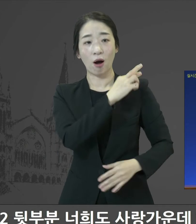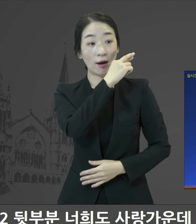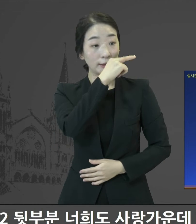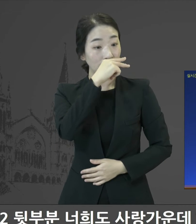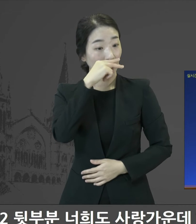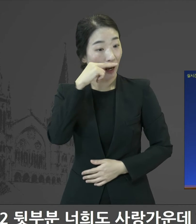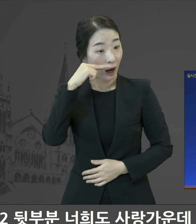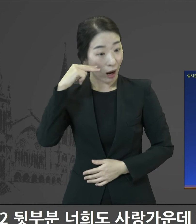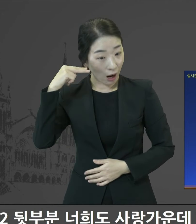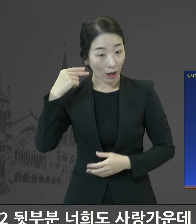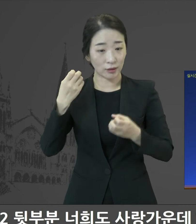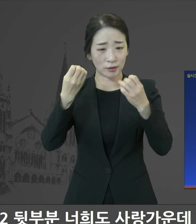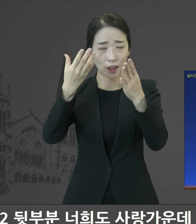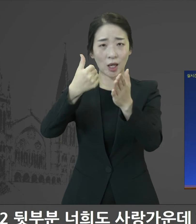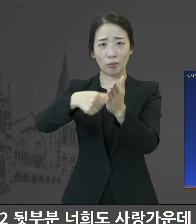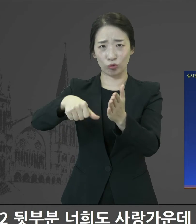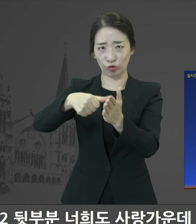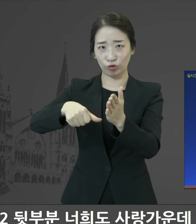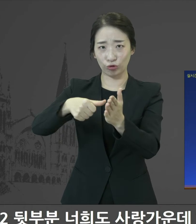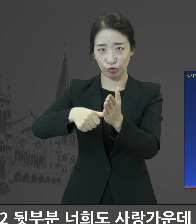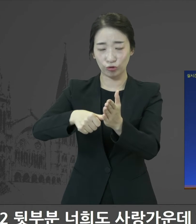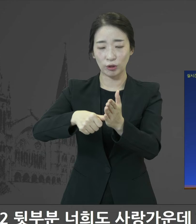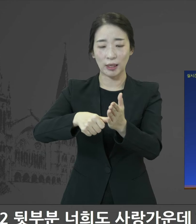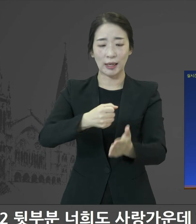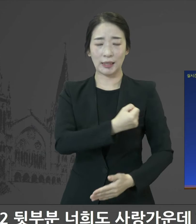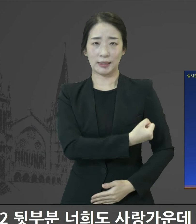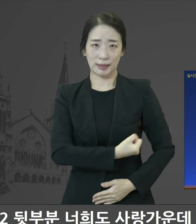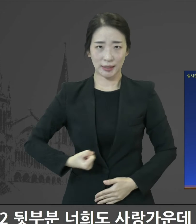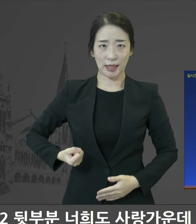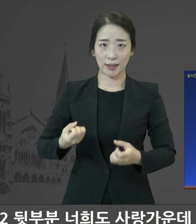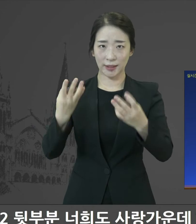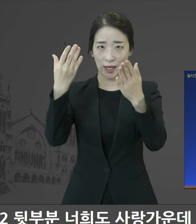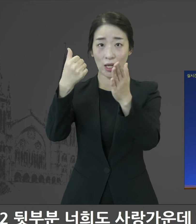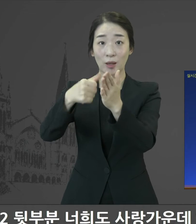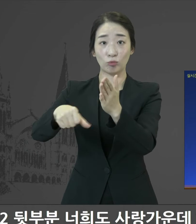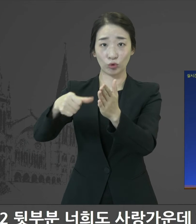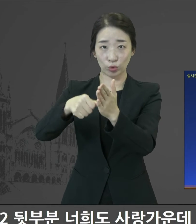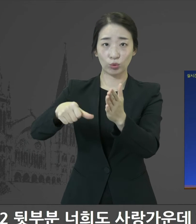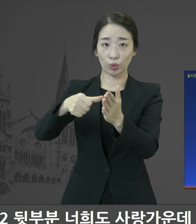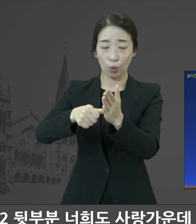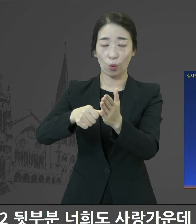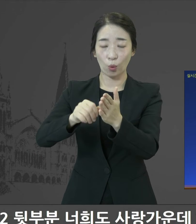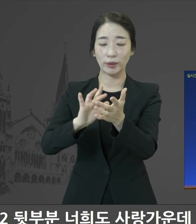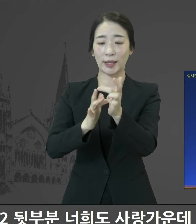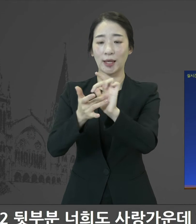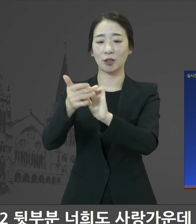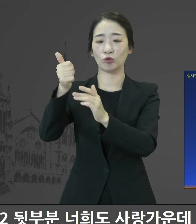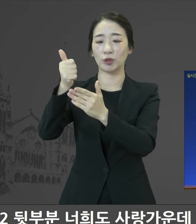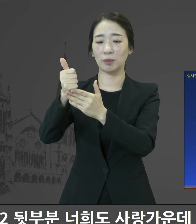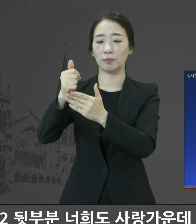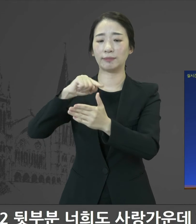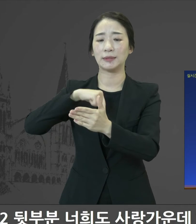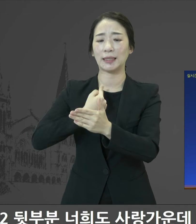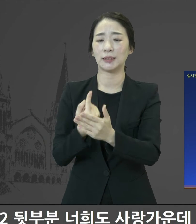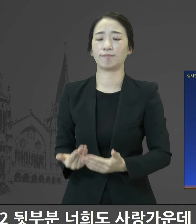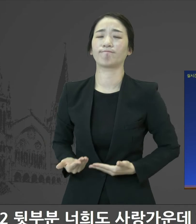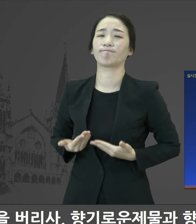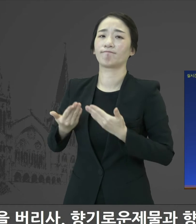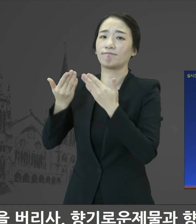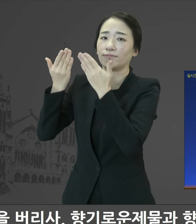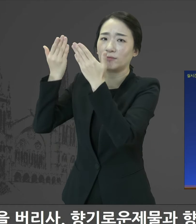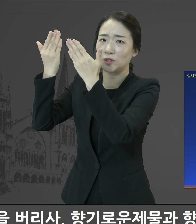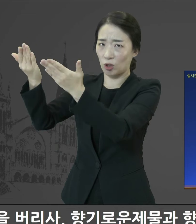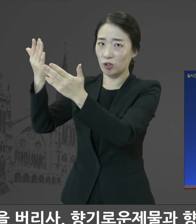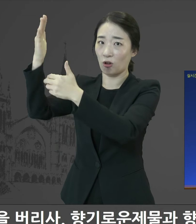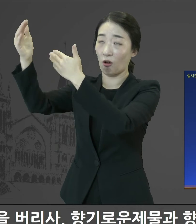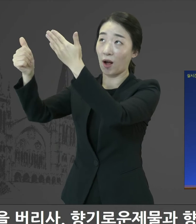제물과 향기로운 희생 제물로서 자신을 드려서 하나님께 그렇게